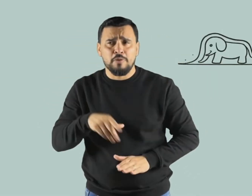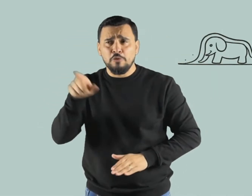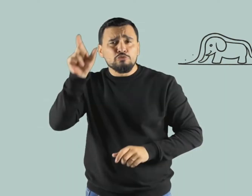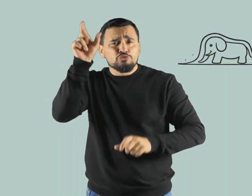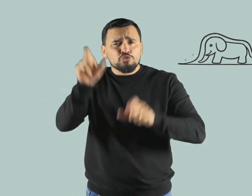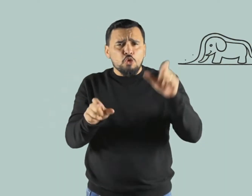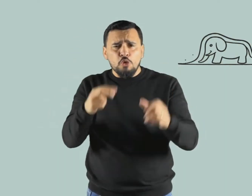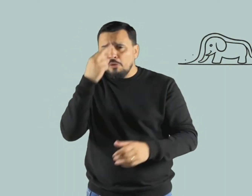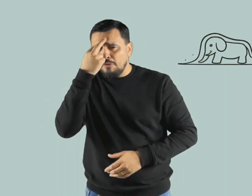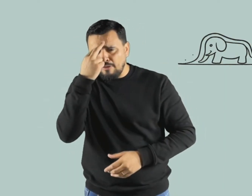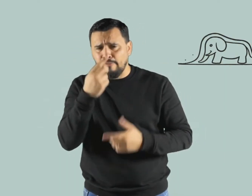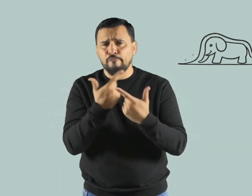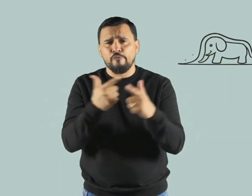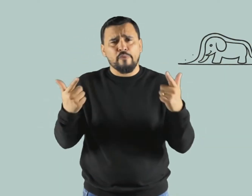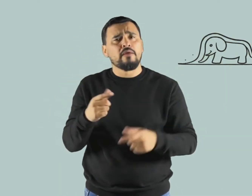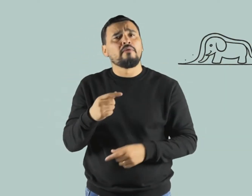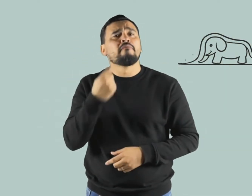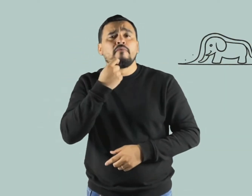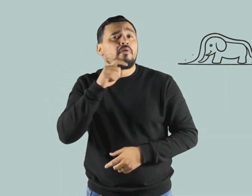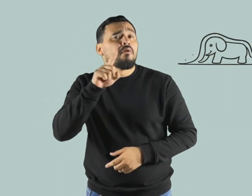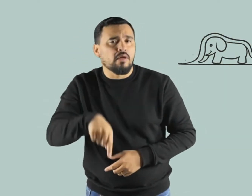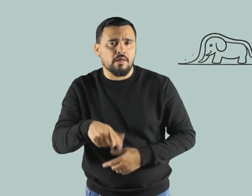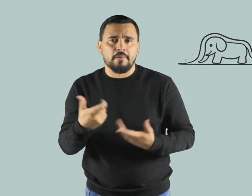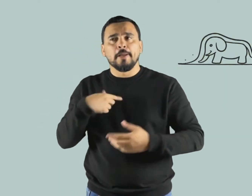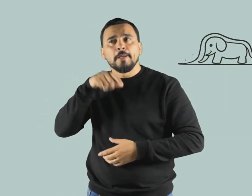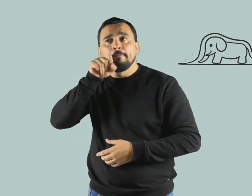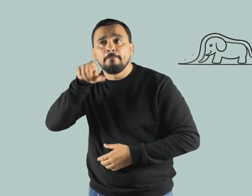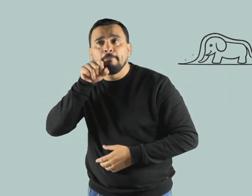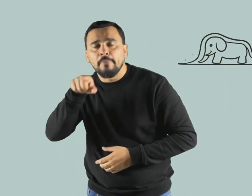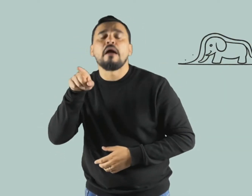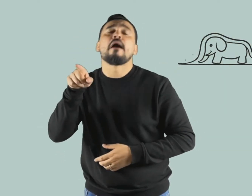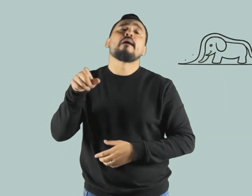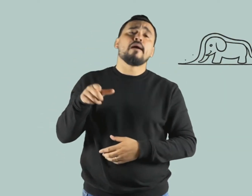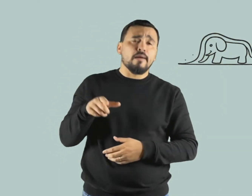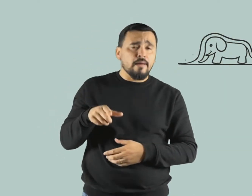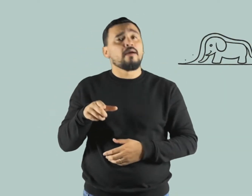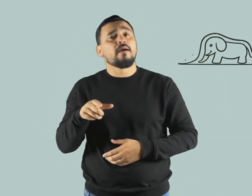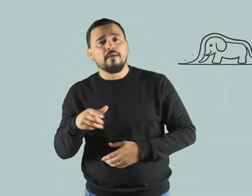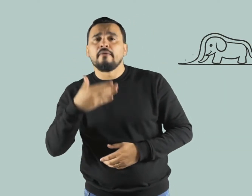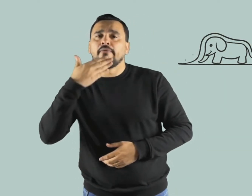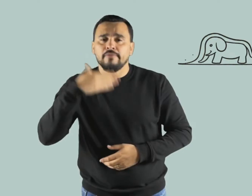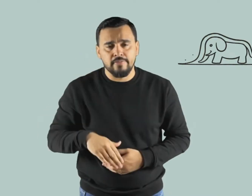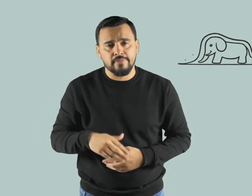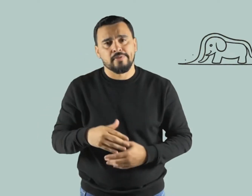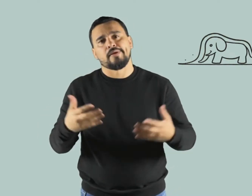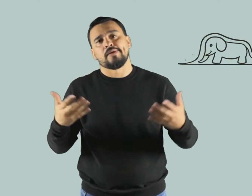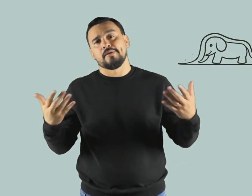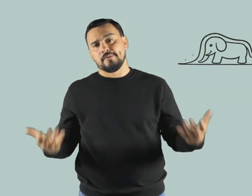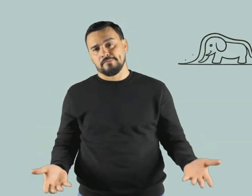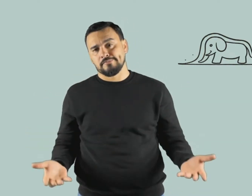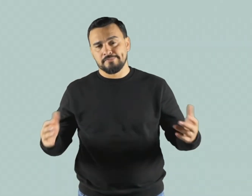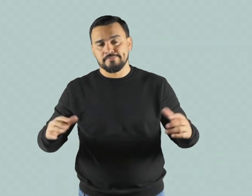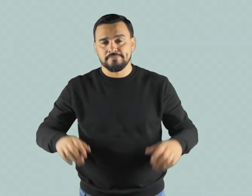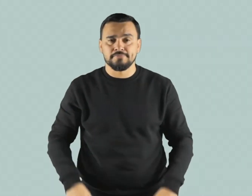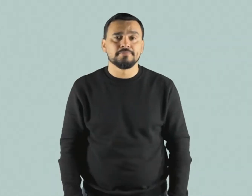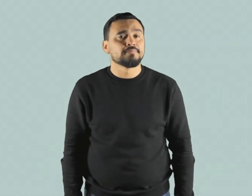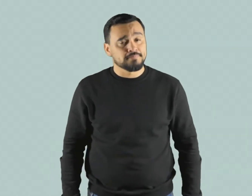pudieran comprender. Nunca entienden nada por sí solas, siempre necesitan